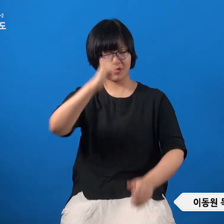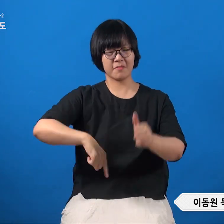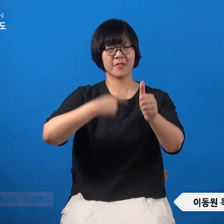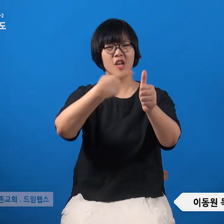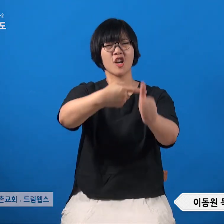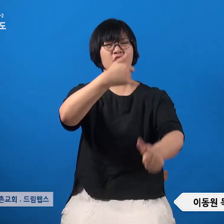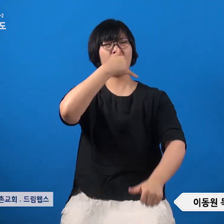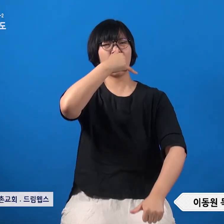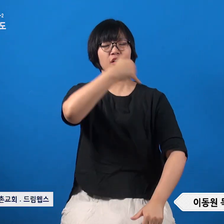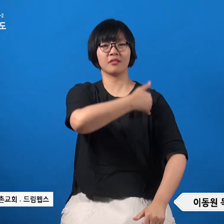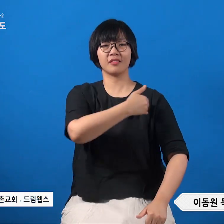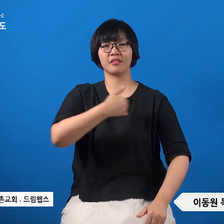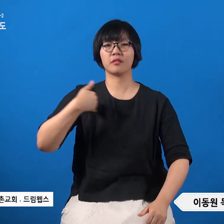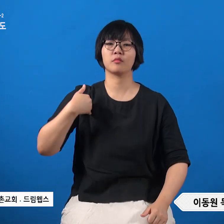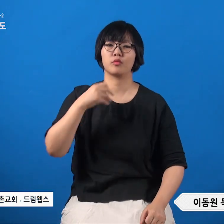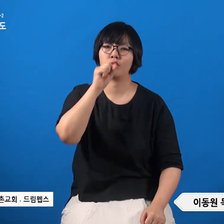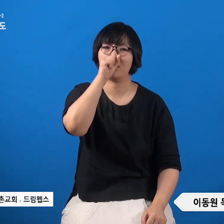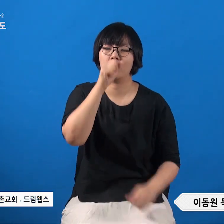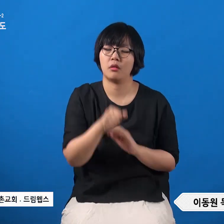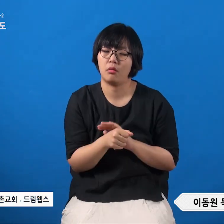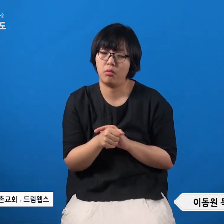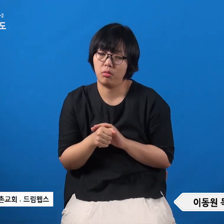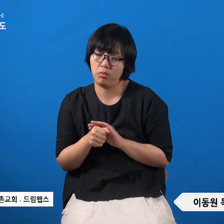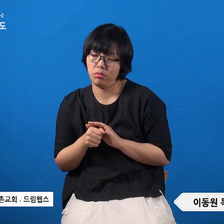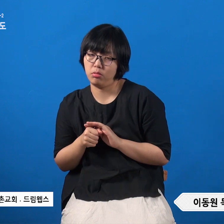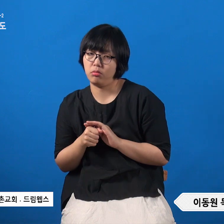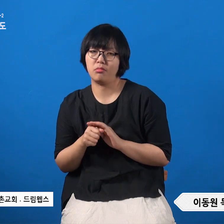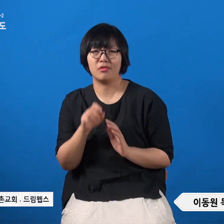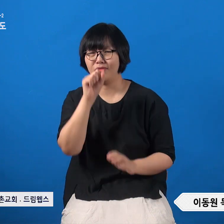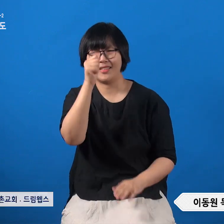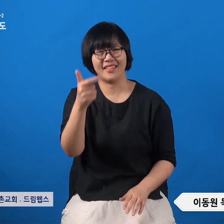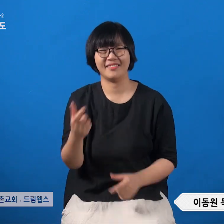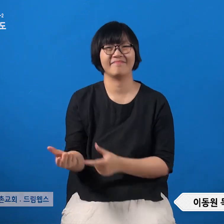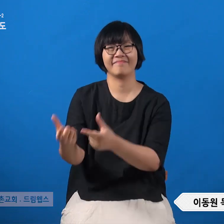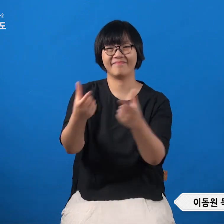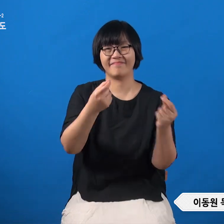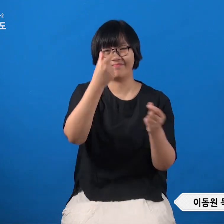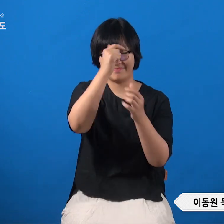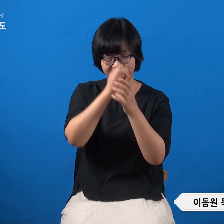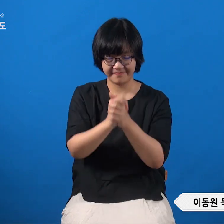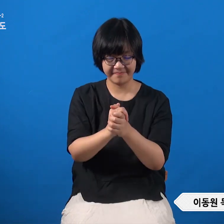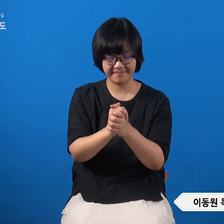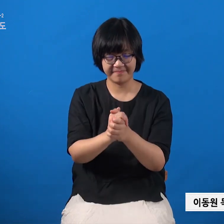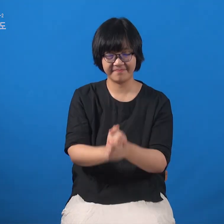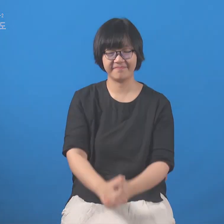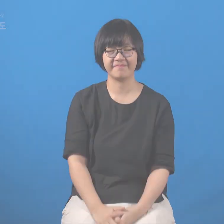기도했어요. 함께 같이 기도하시겠습니다.